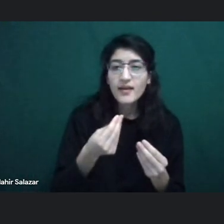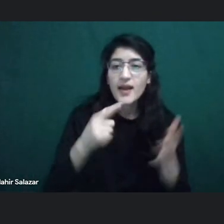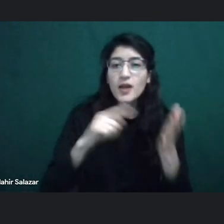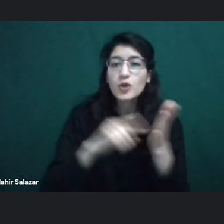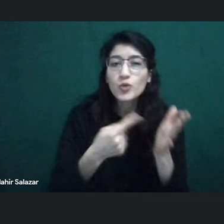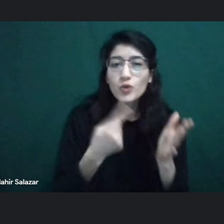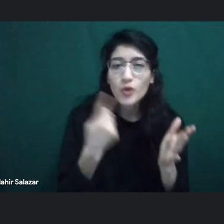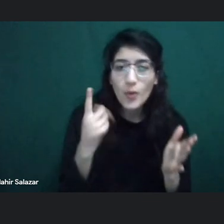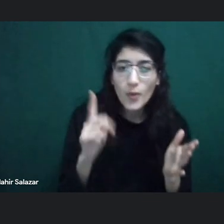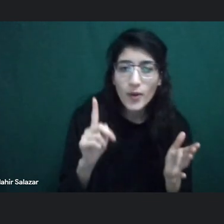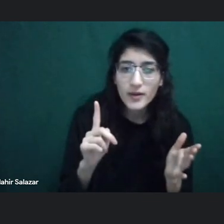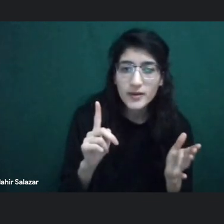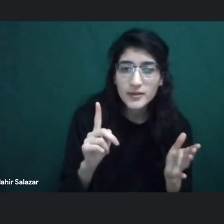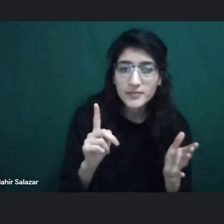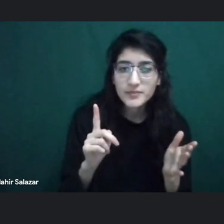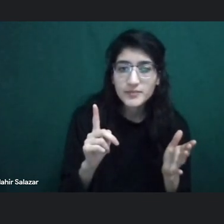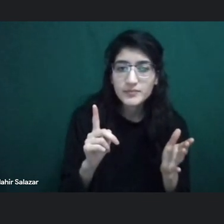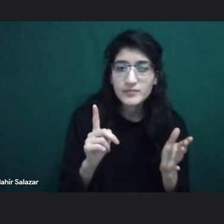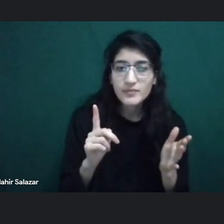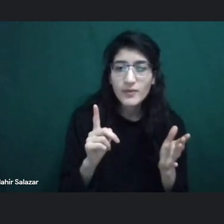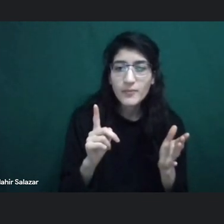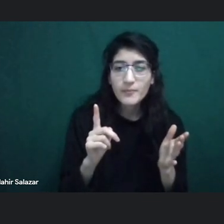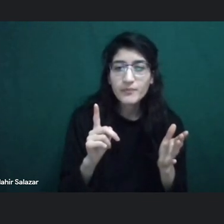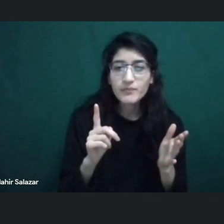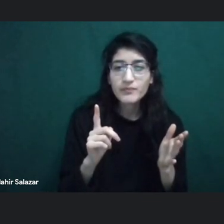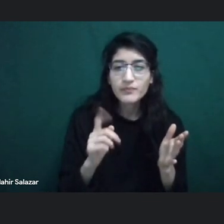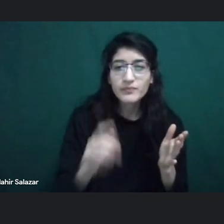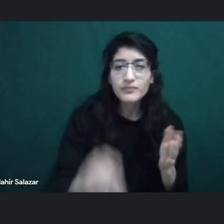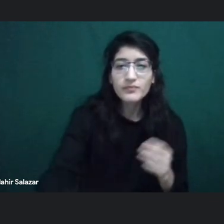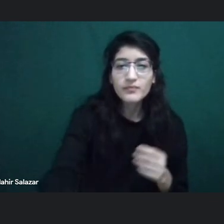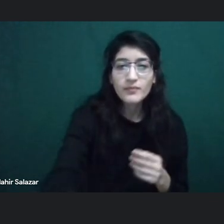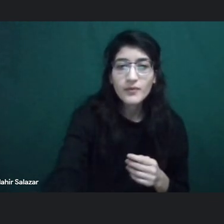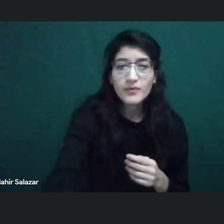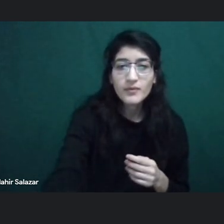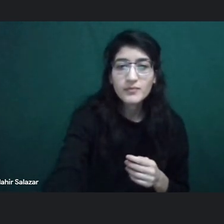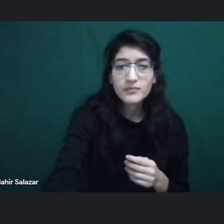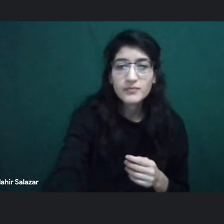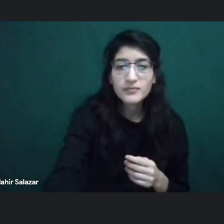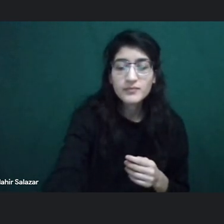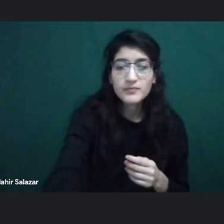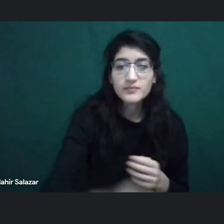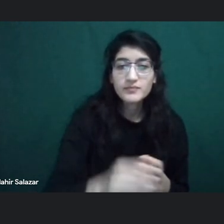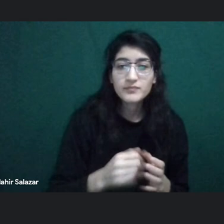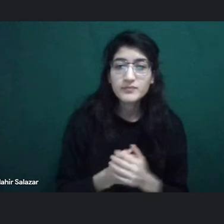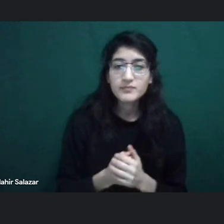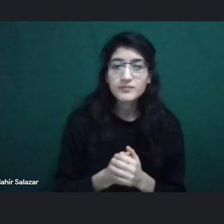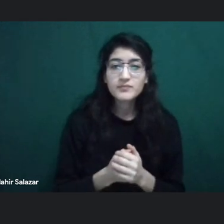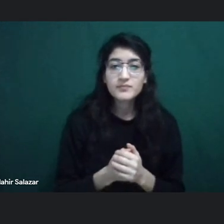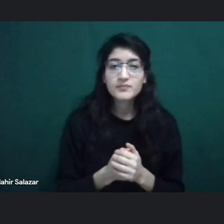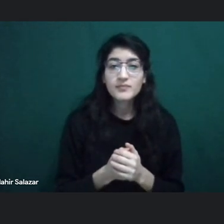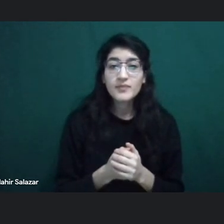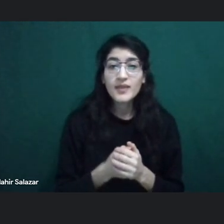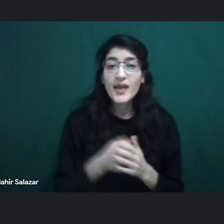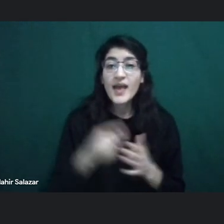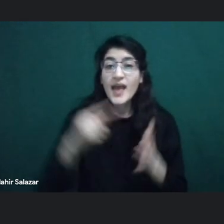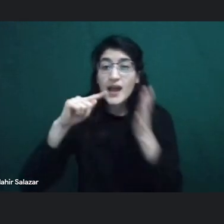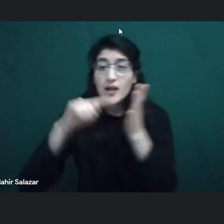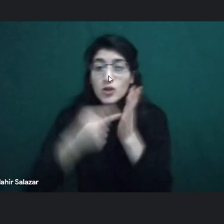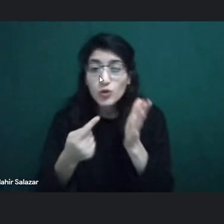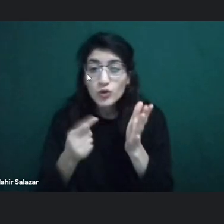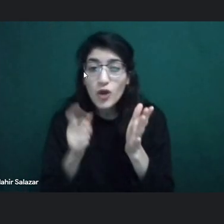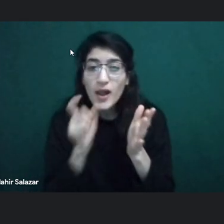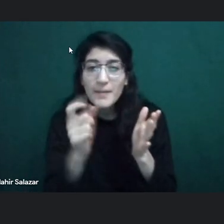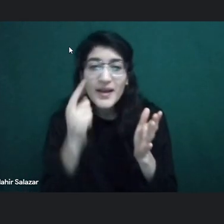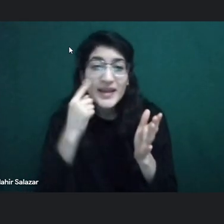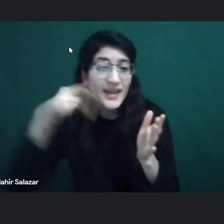A la mayoría de las iniciativas de formación. Claro, entonces el núcleo no es la palabra con ING. No está como núcleo. Está como